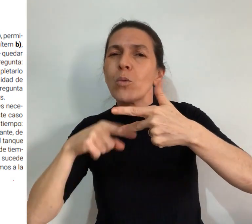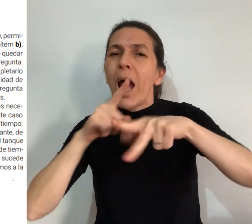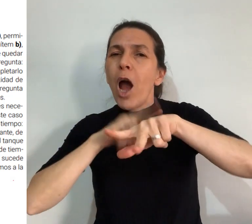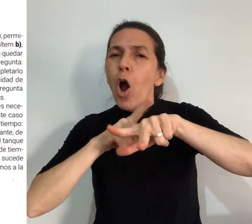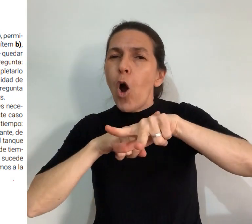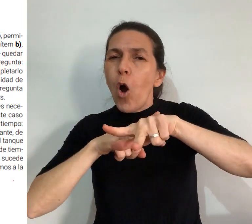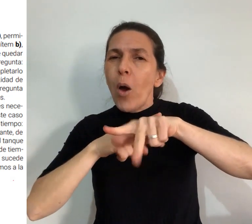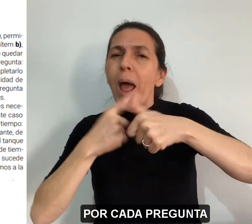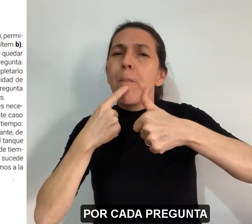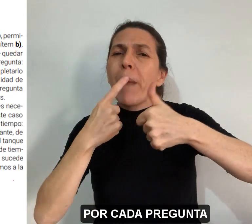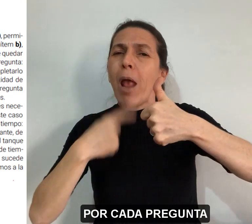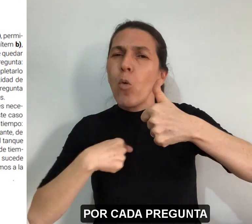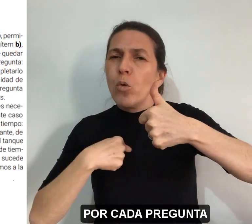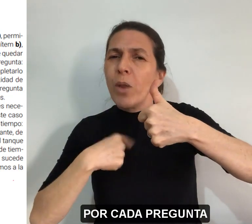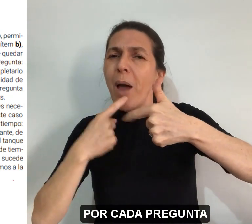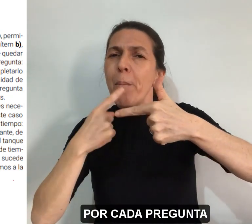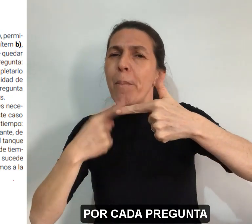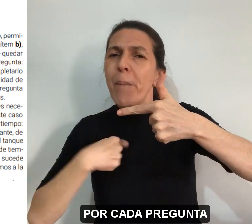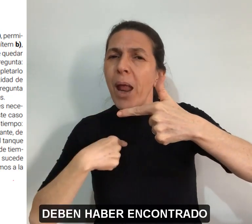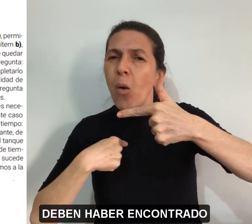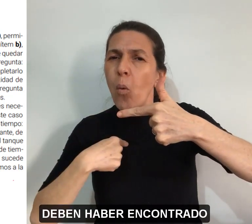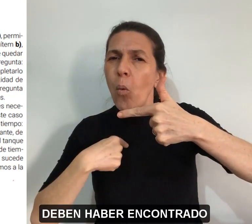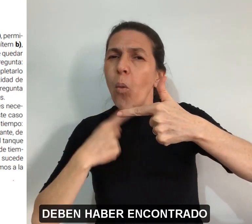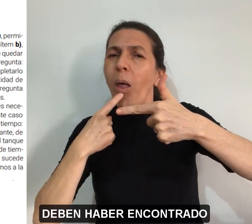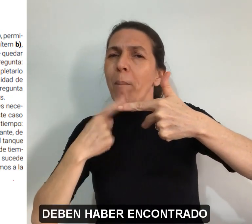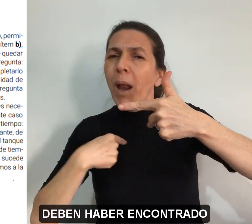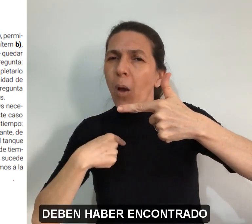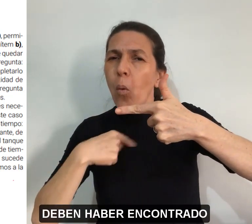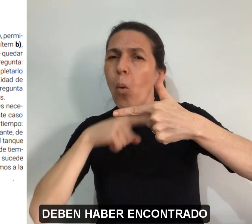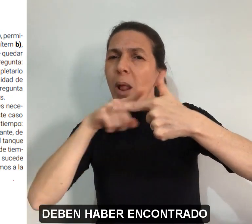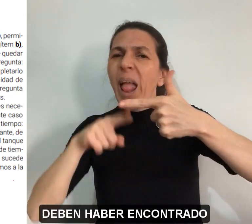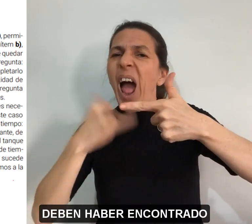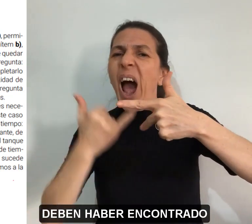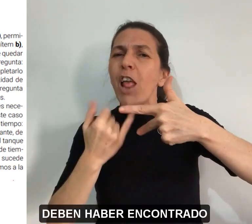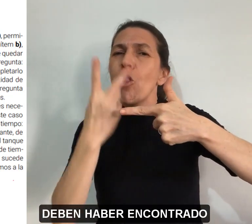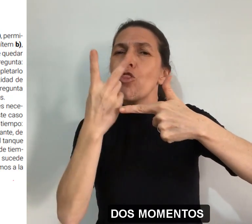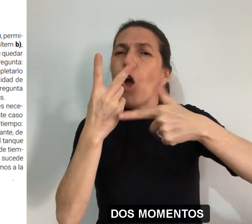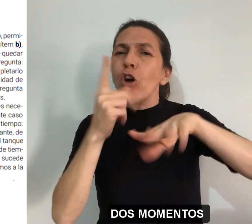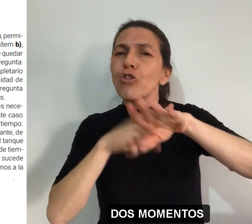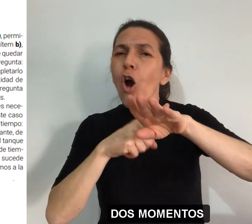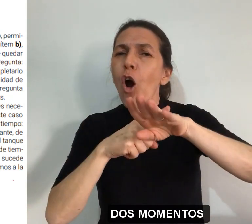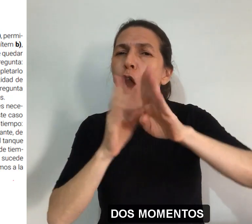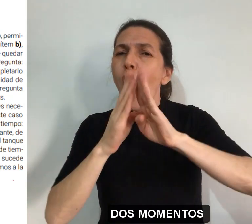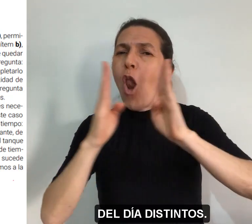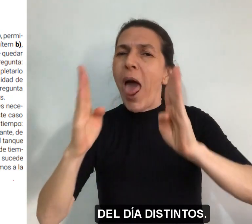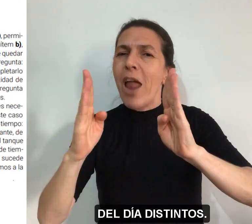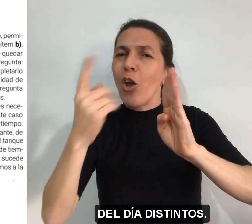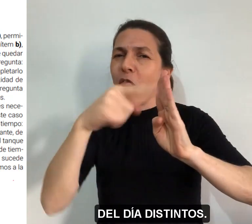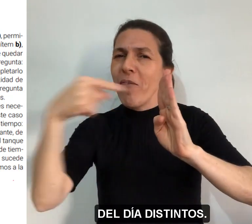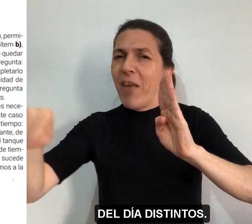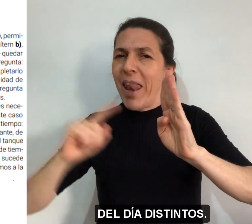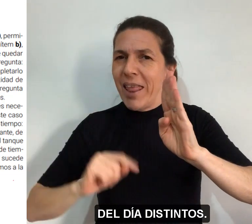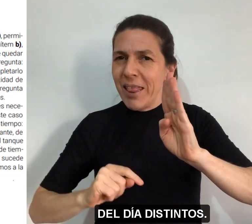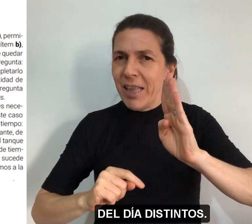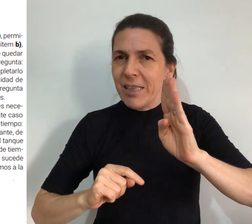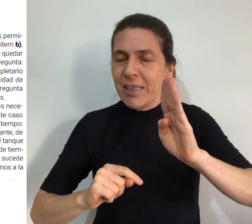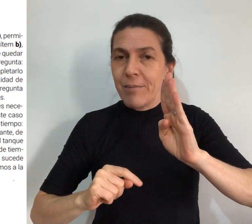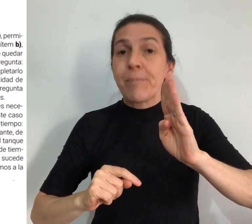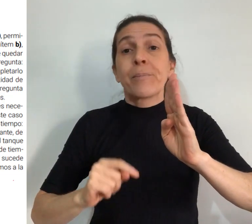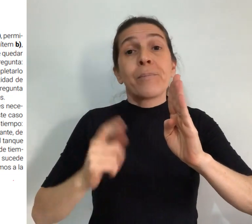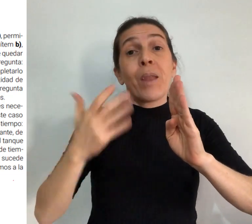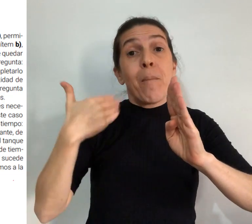B Por cada pregunta deben haber encontrado dos momentos del día distintos